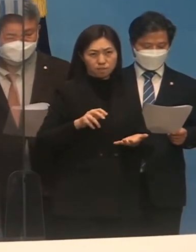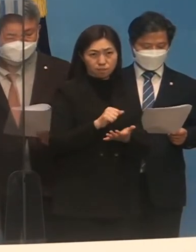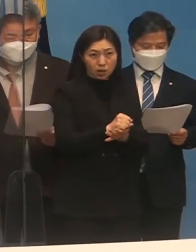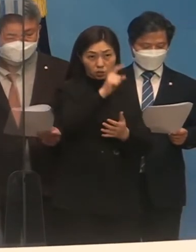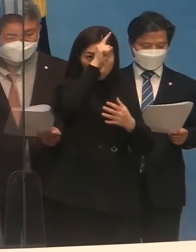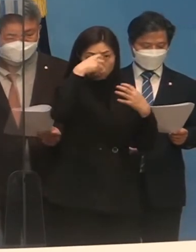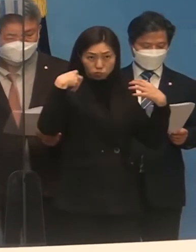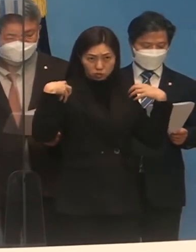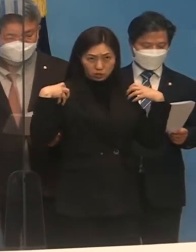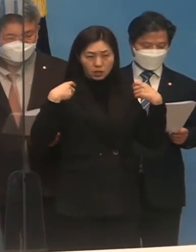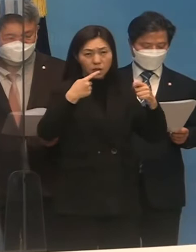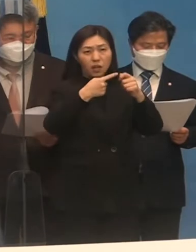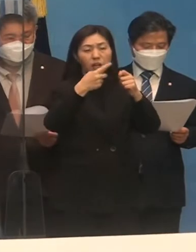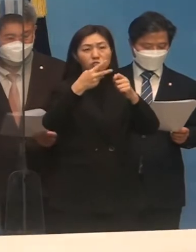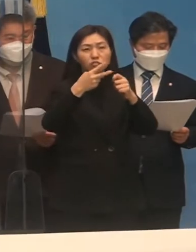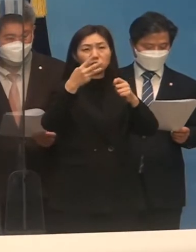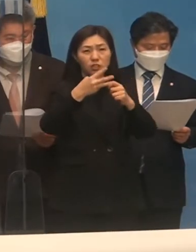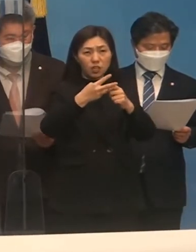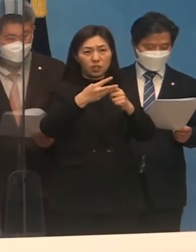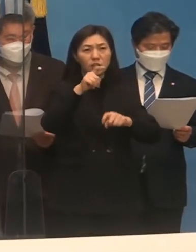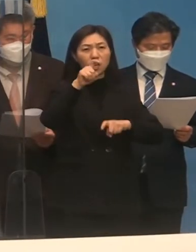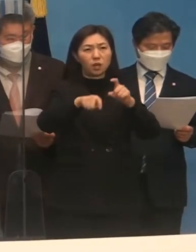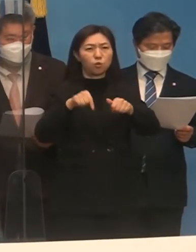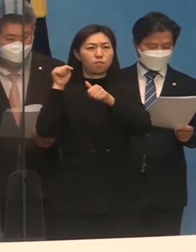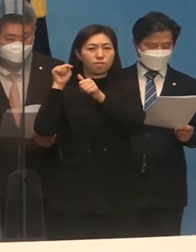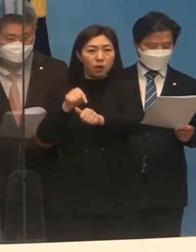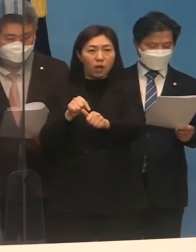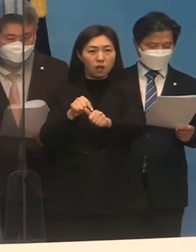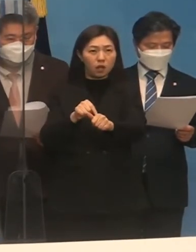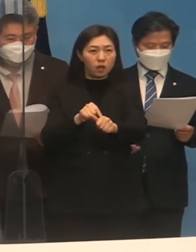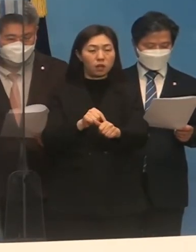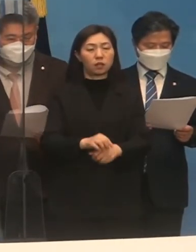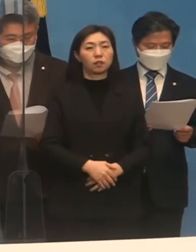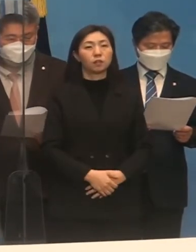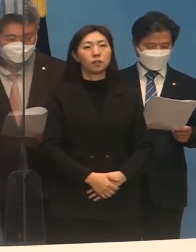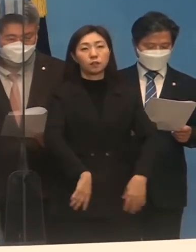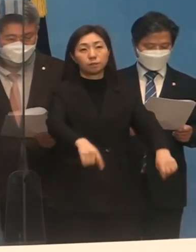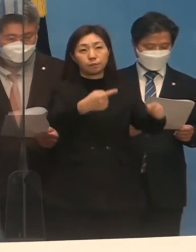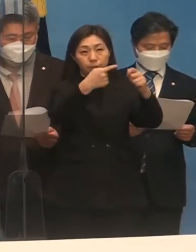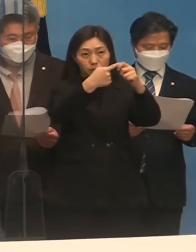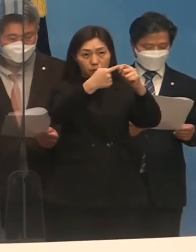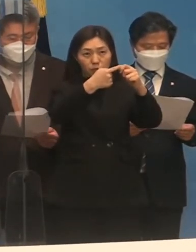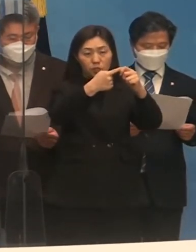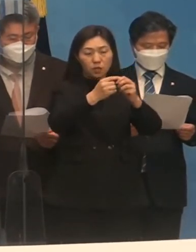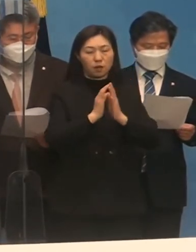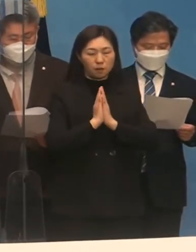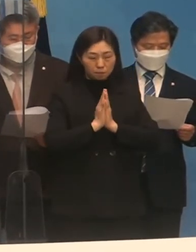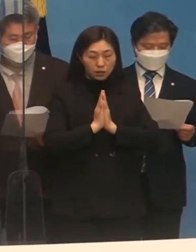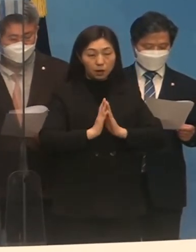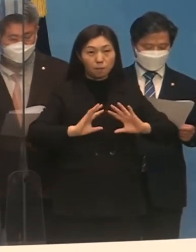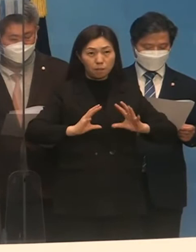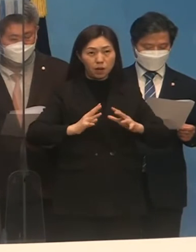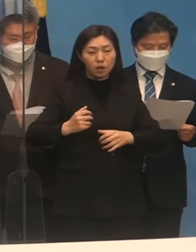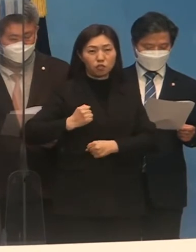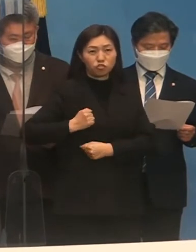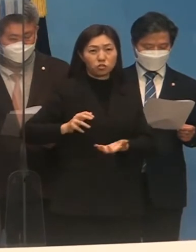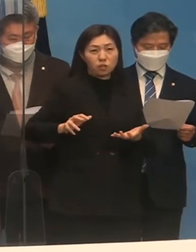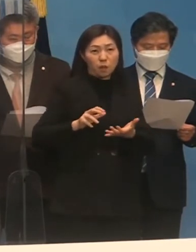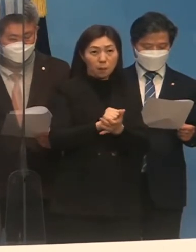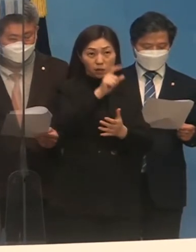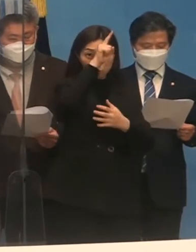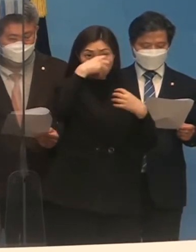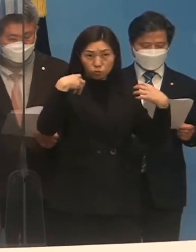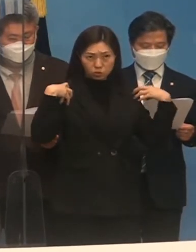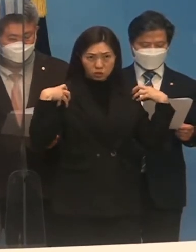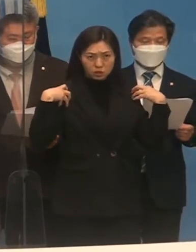이행을 촉구하며 오늘 기자회견을 마치겠습니다. 하나, 미얀마 쿠데타 정부는 즉각적